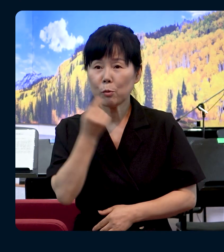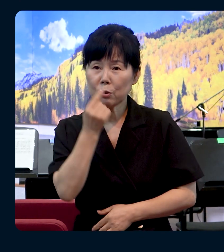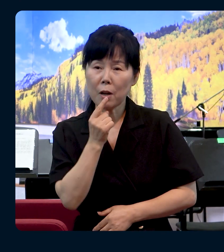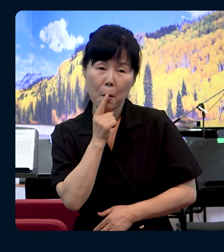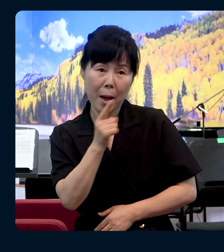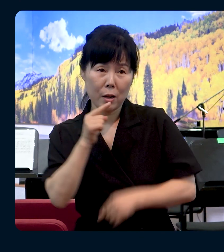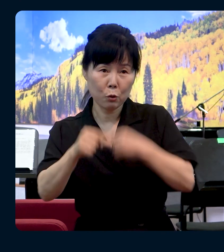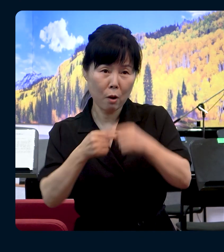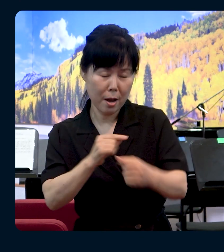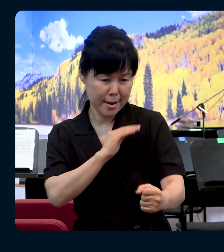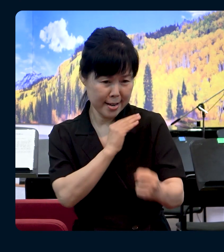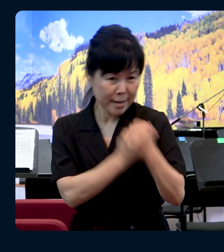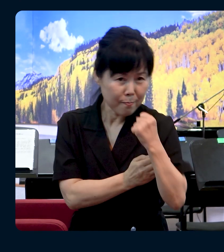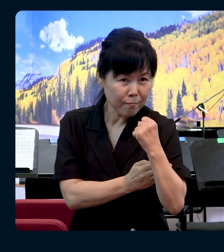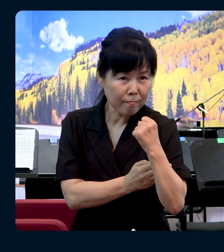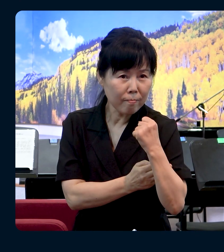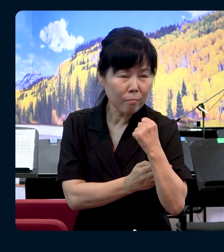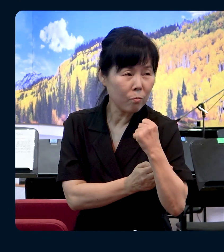없는 거예요.